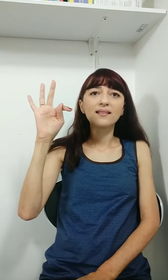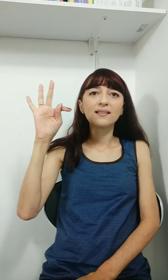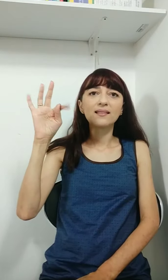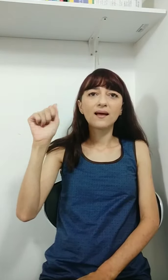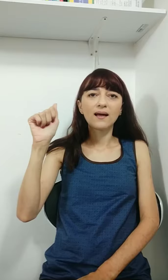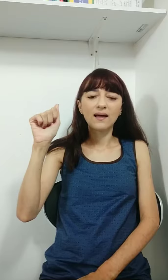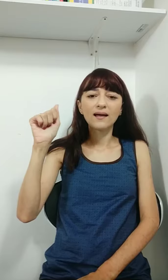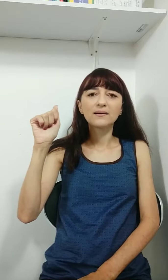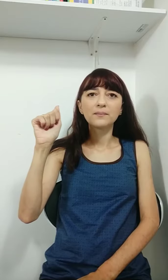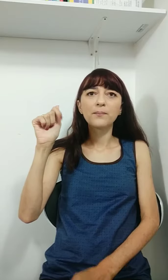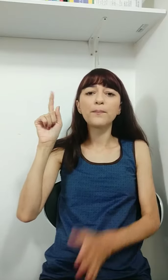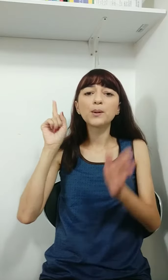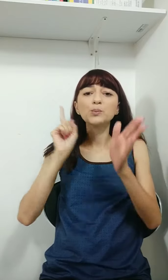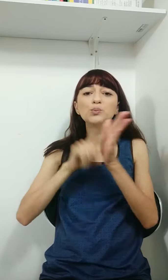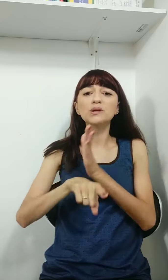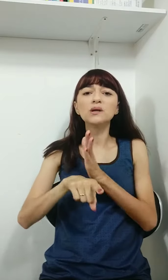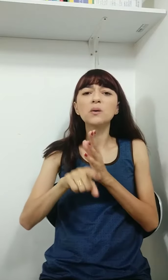A Roberta...